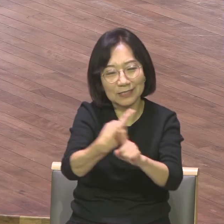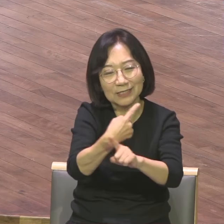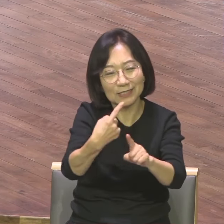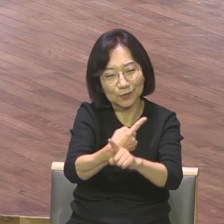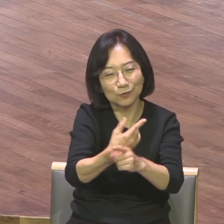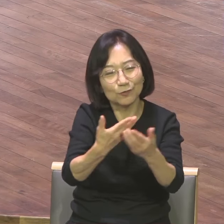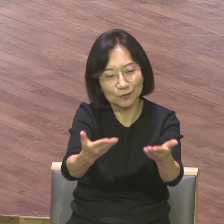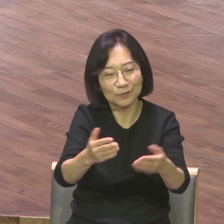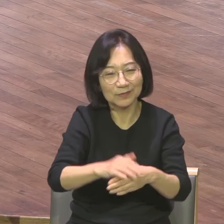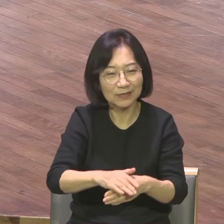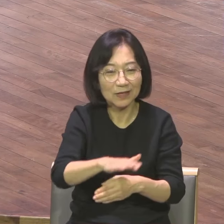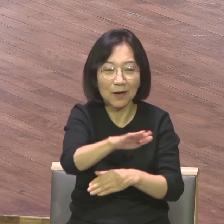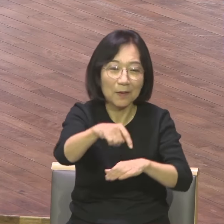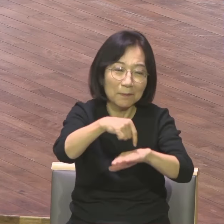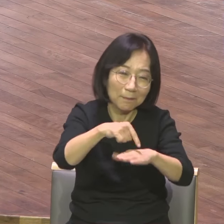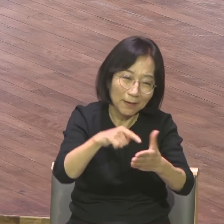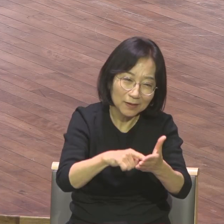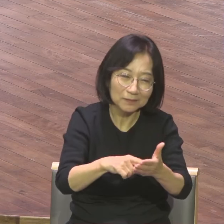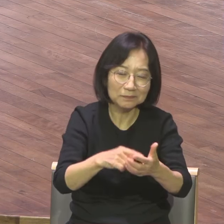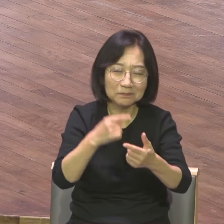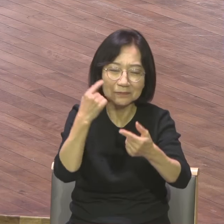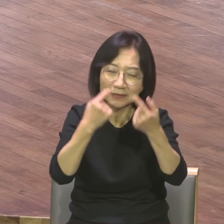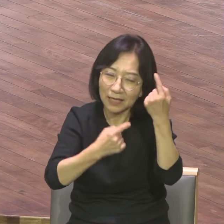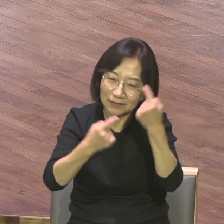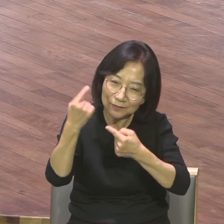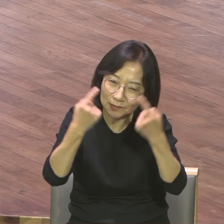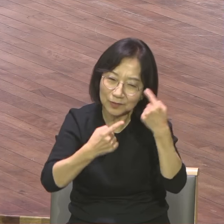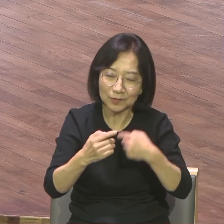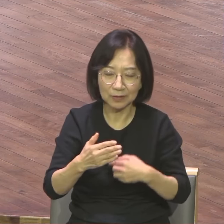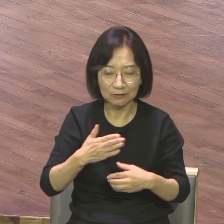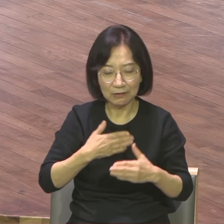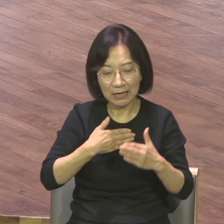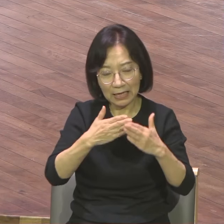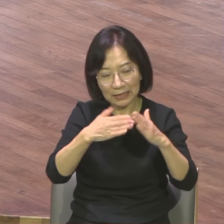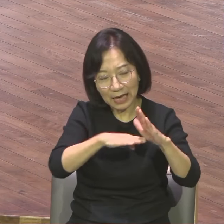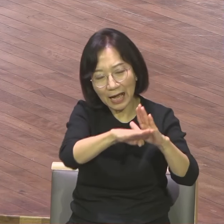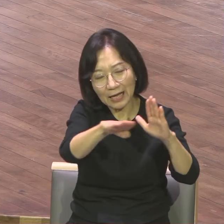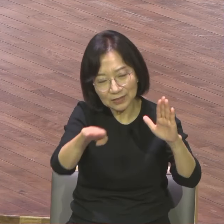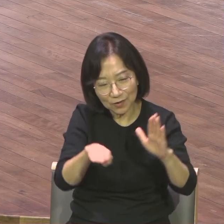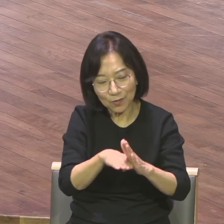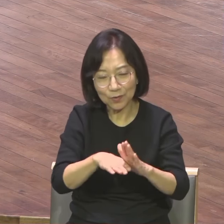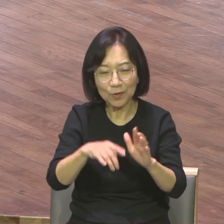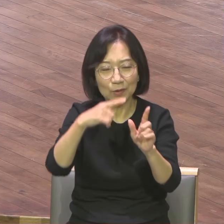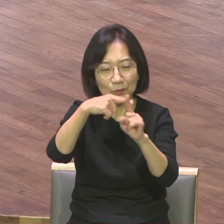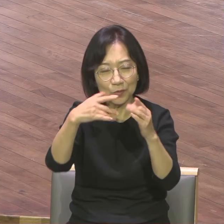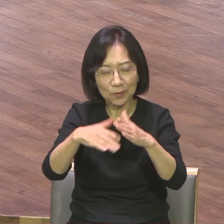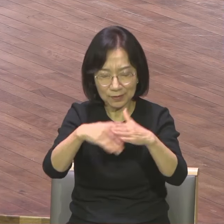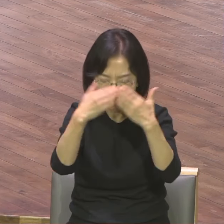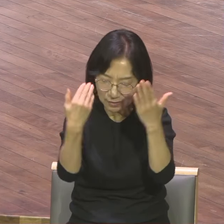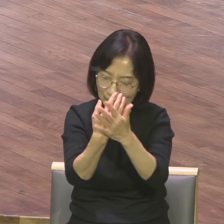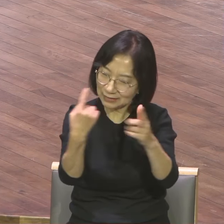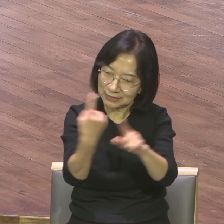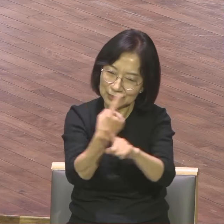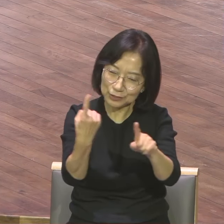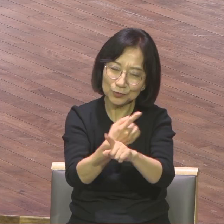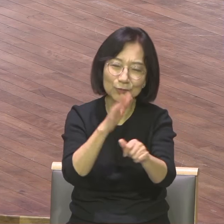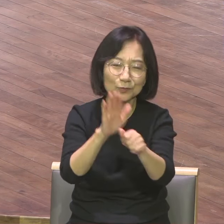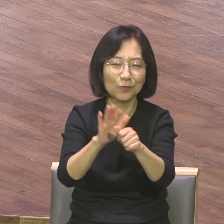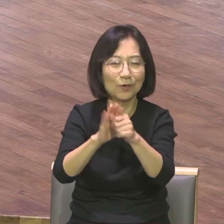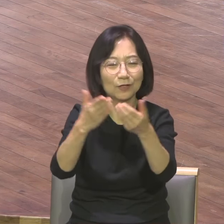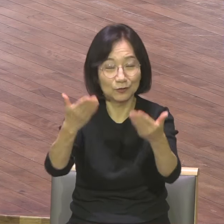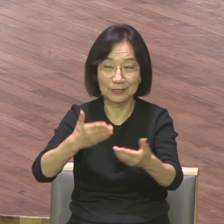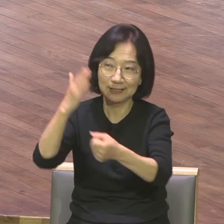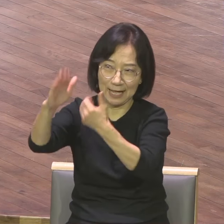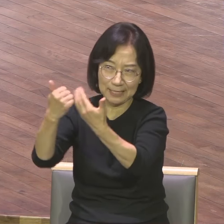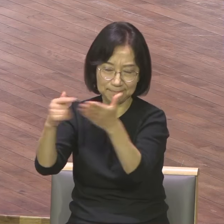여러분의 마음을, 여러분의 상처를, 여러분 가정을, 여러분 교회를 치유하는 하나님 줄 믿으시기 바랍니다. 치유하신